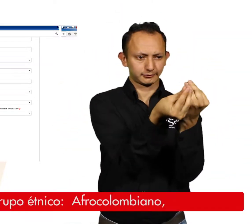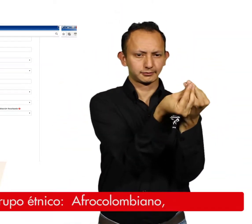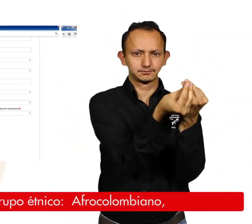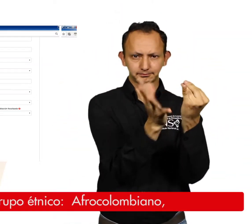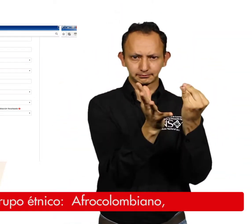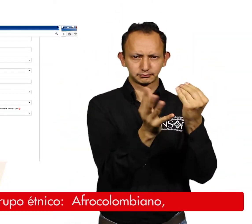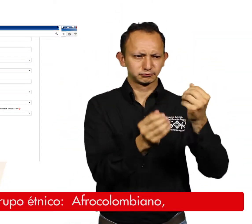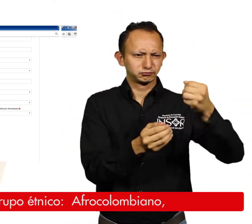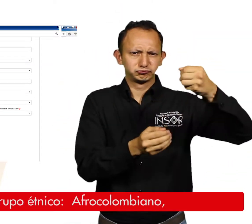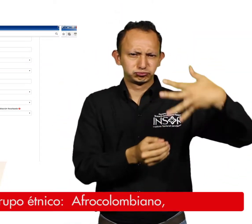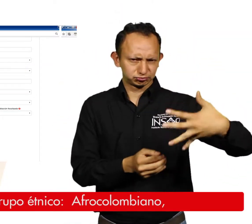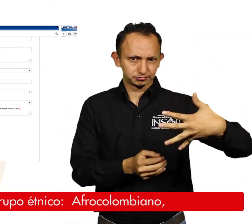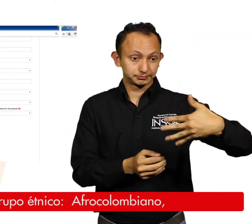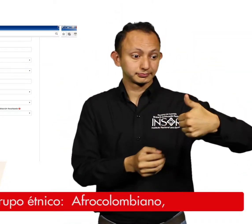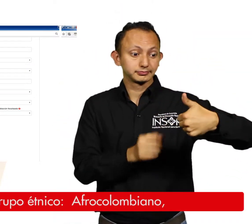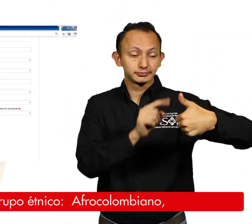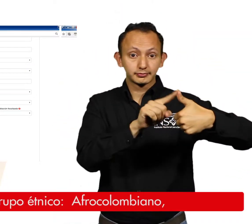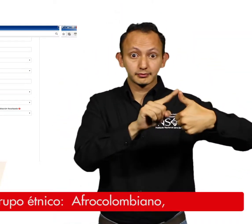Para grupo étnico: